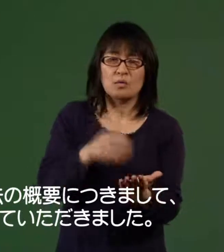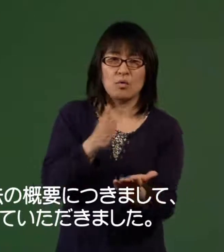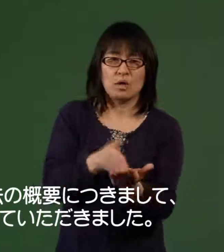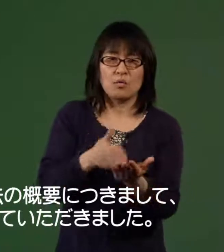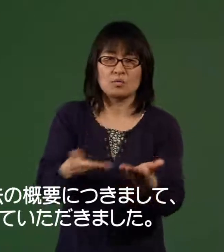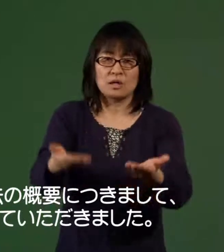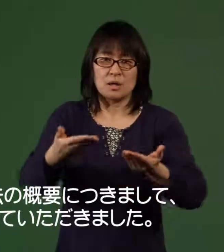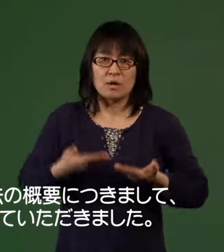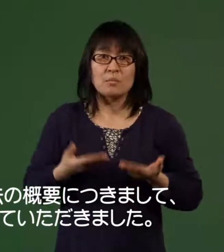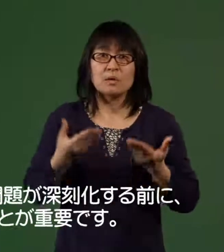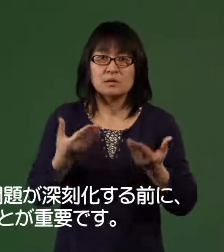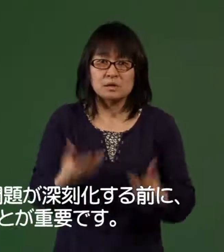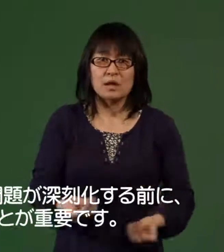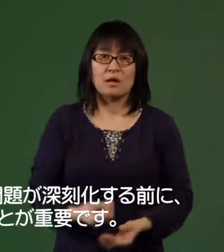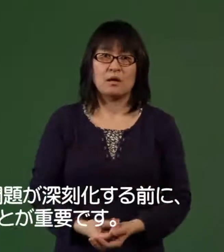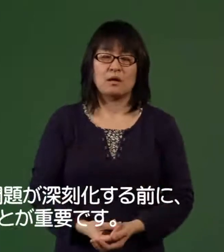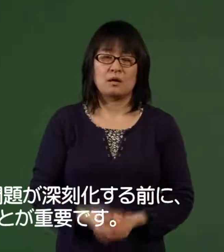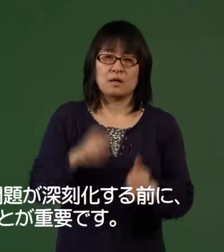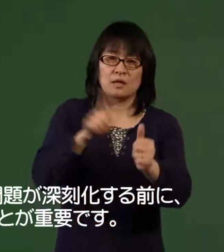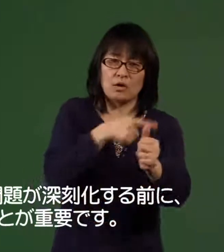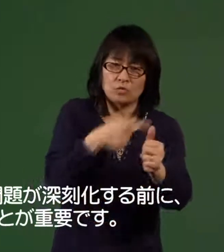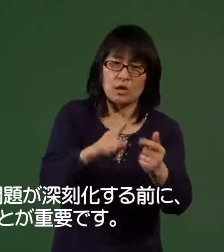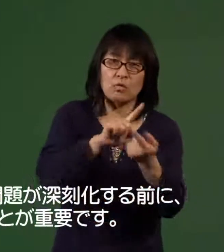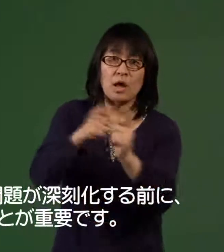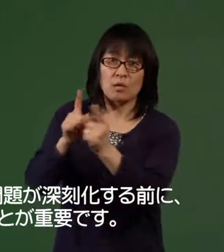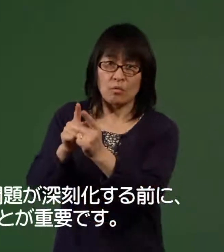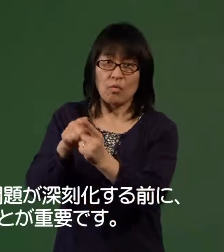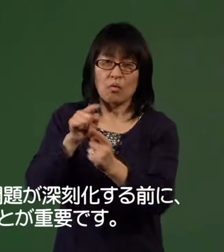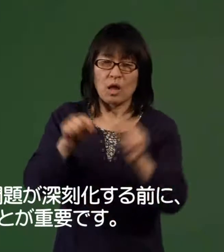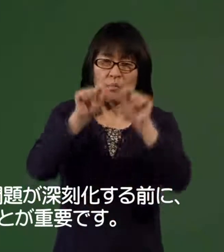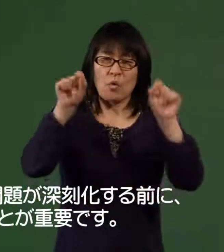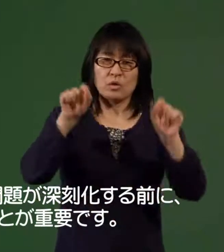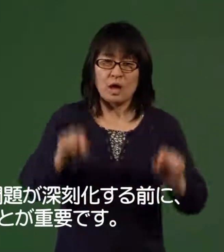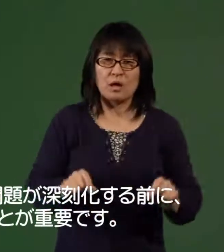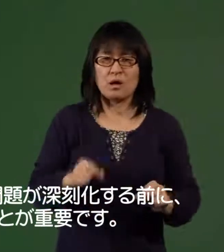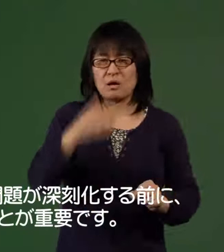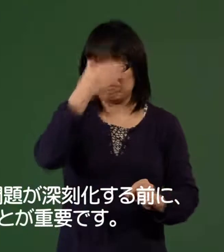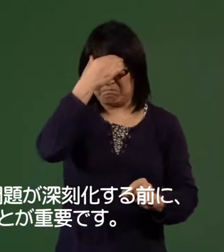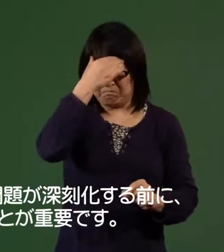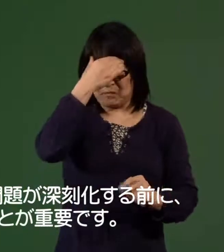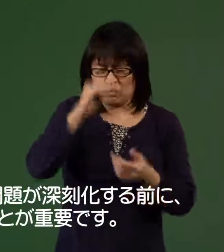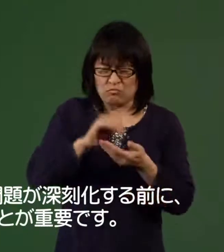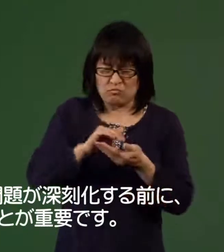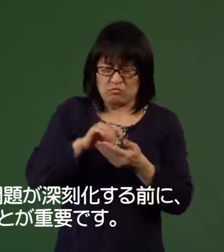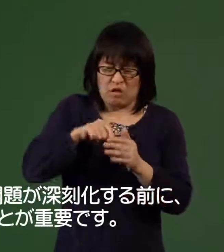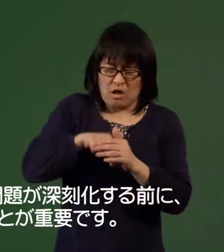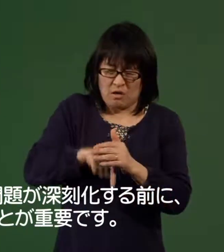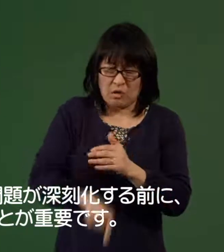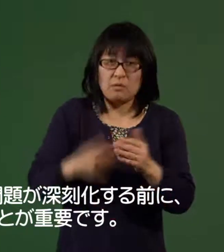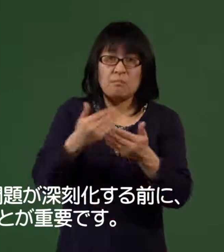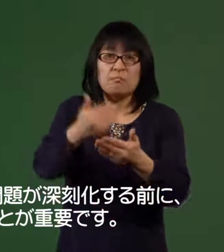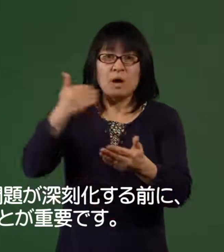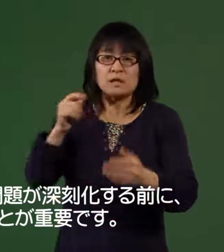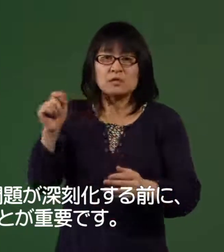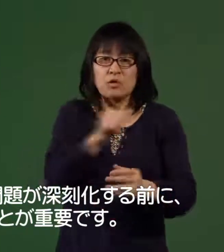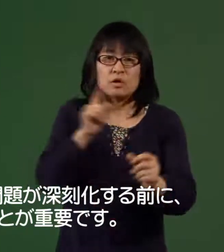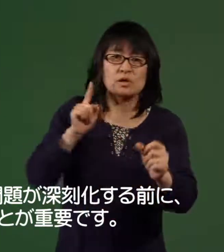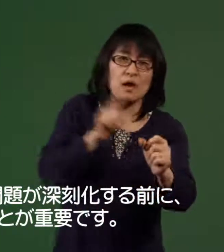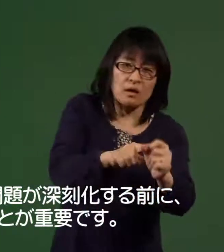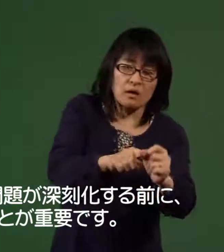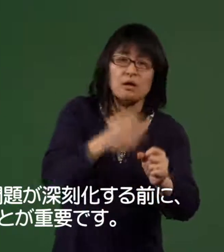た虐待への対応は問題が深刻化する前に早期に発見することが重要